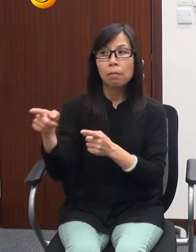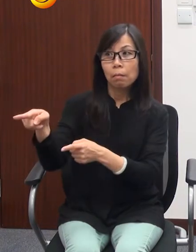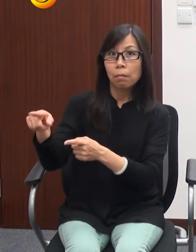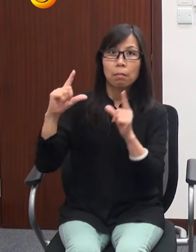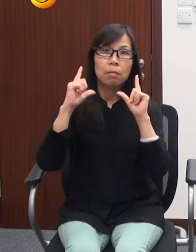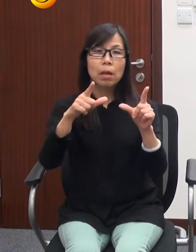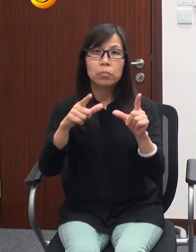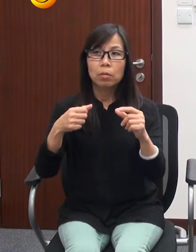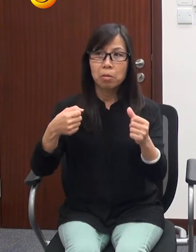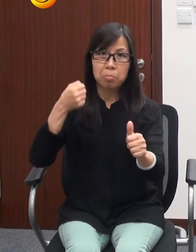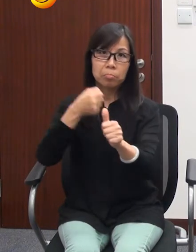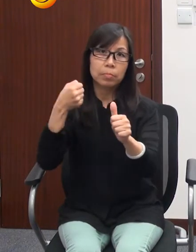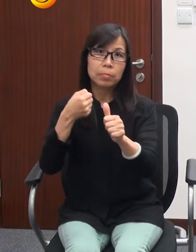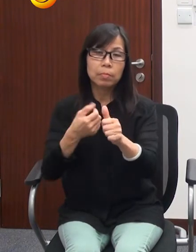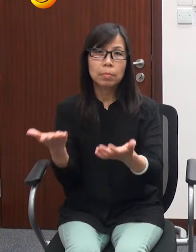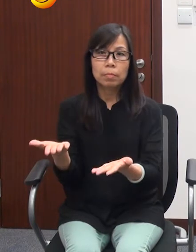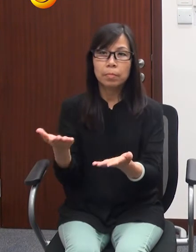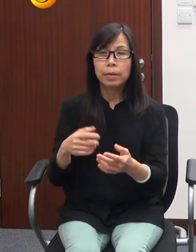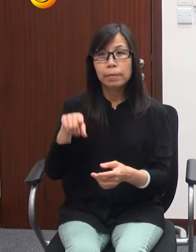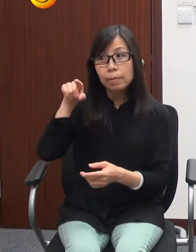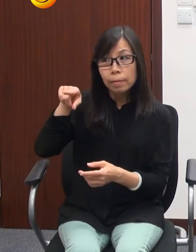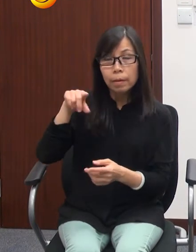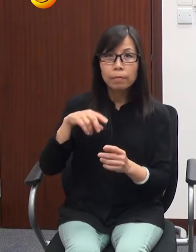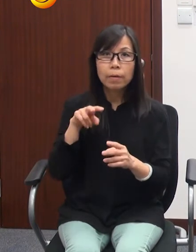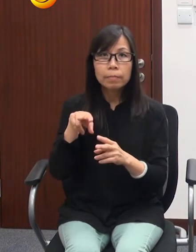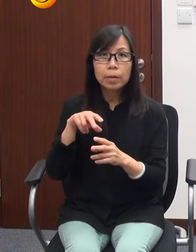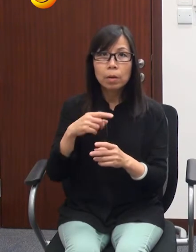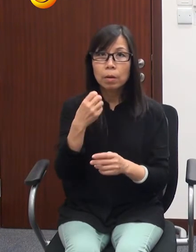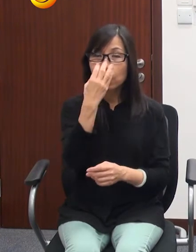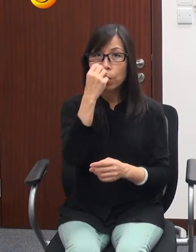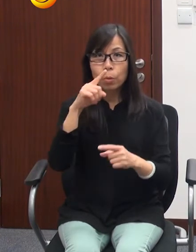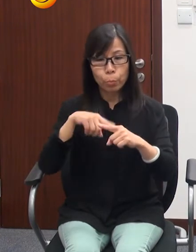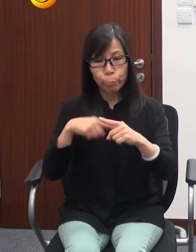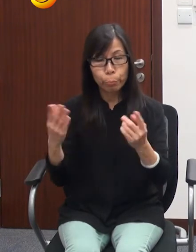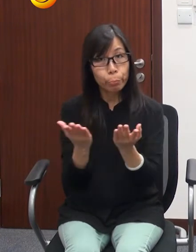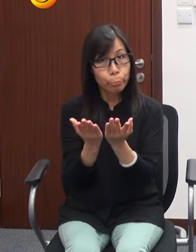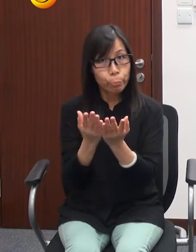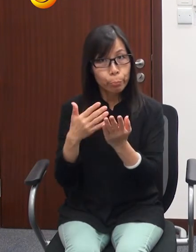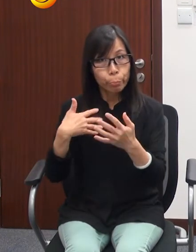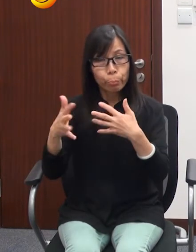打那班人，其實你看回這個港大的事件，我覺得